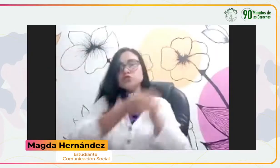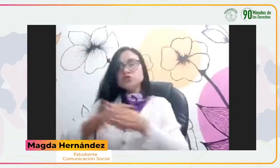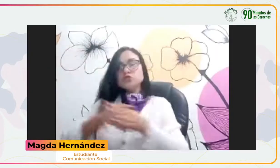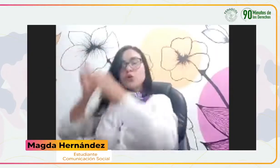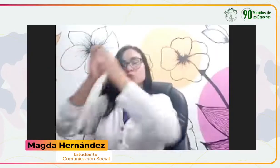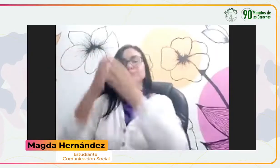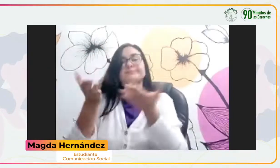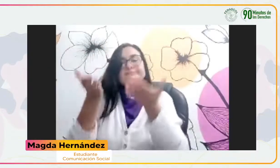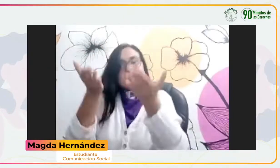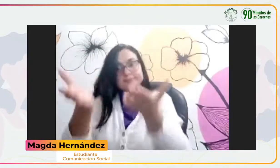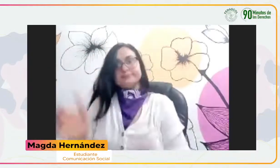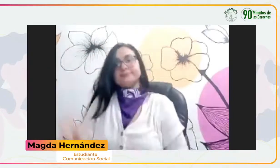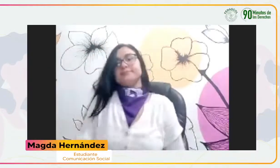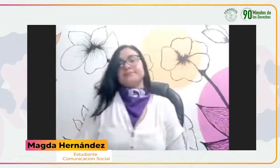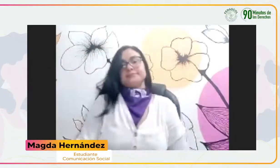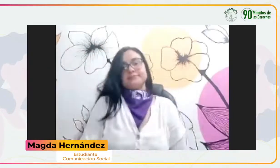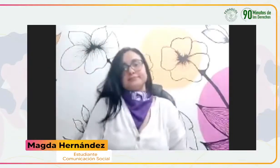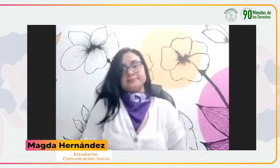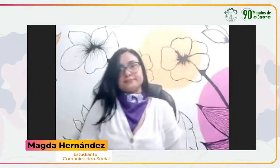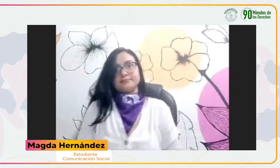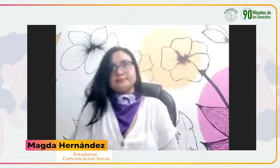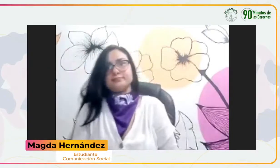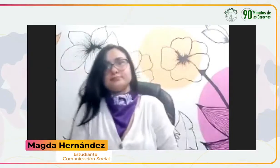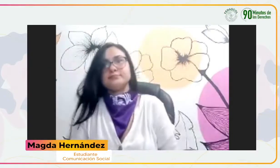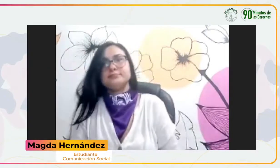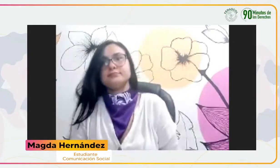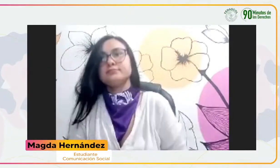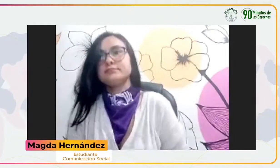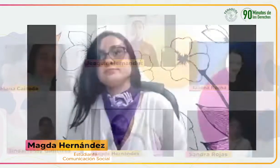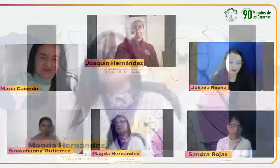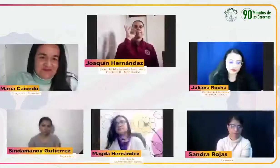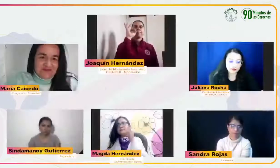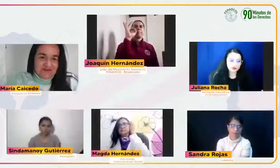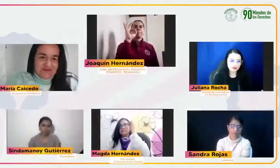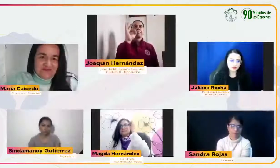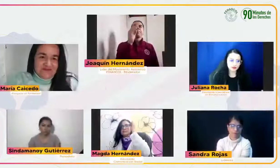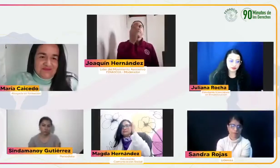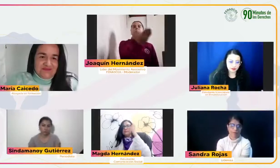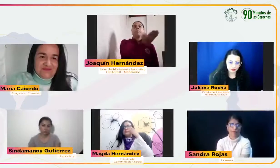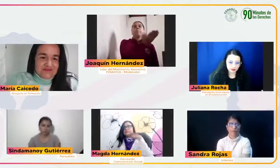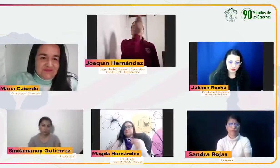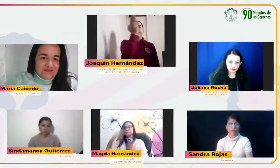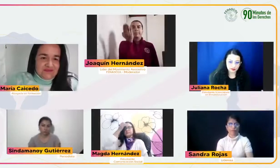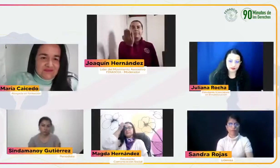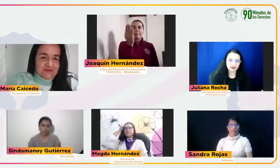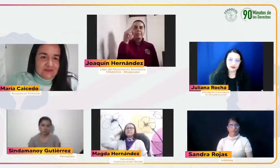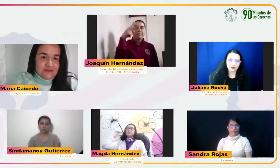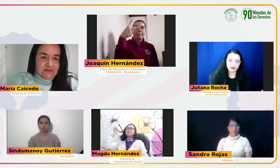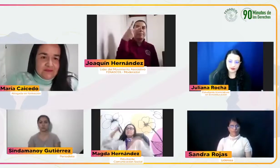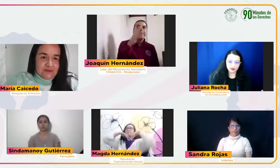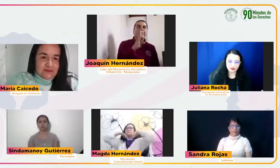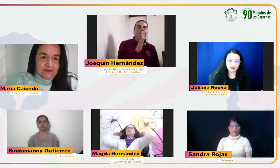puede llevar a un trabajo articulado también, movilizarnos, y podemos trabajar con las asociaciones. Muy